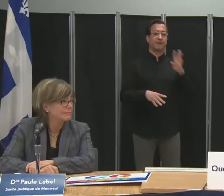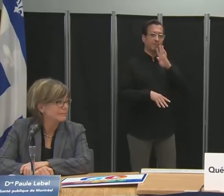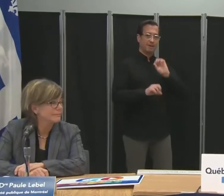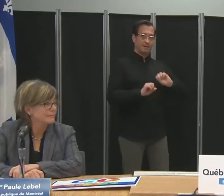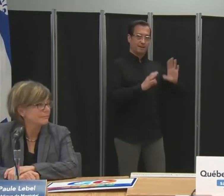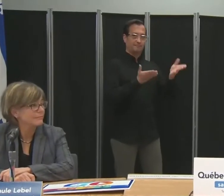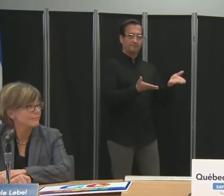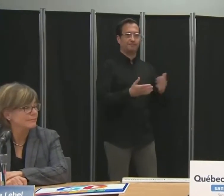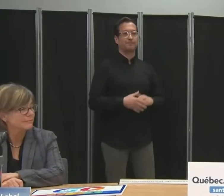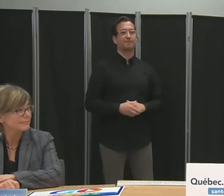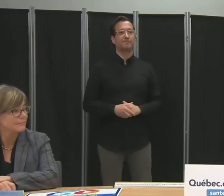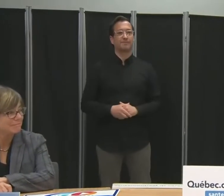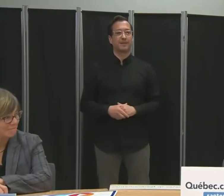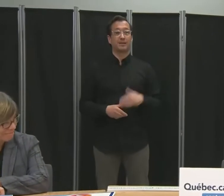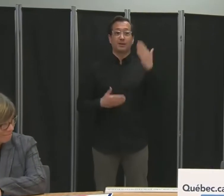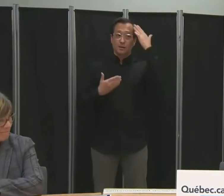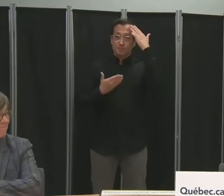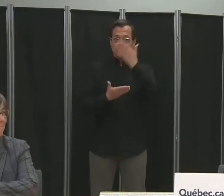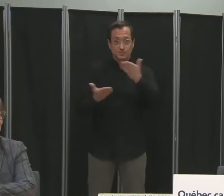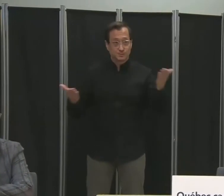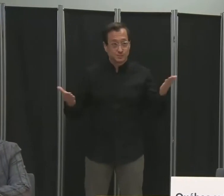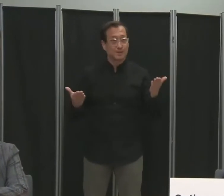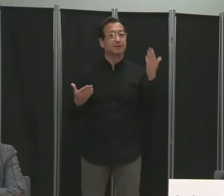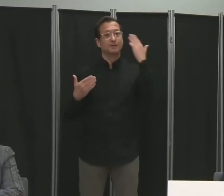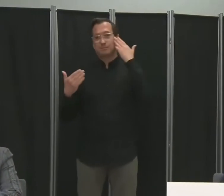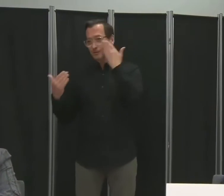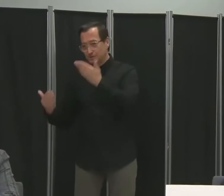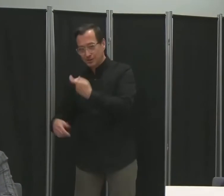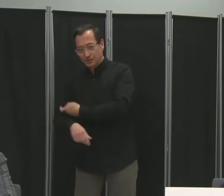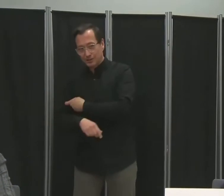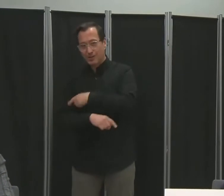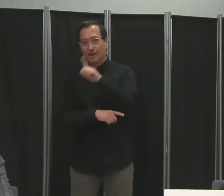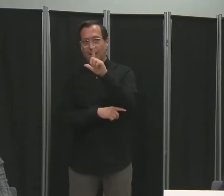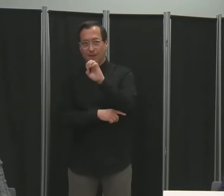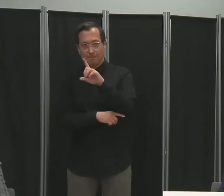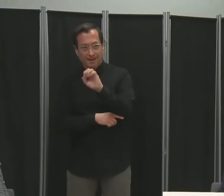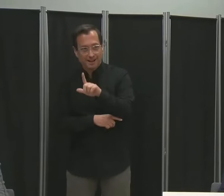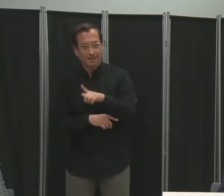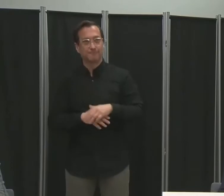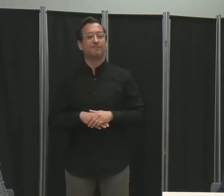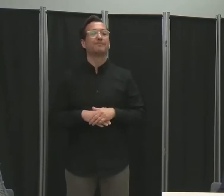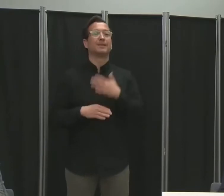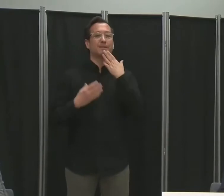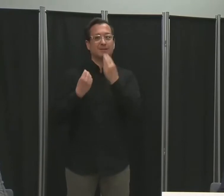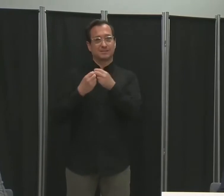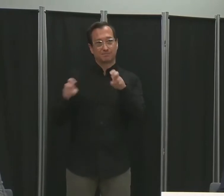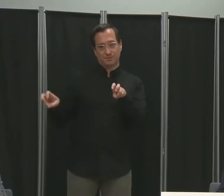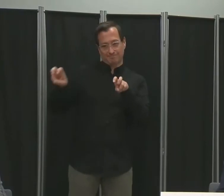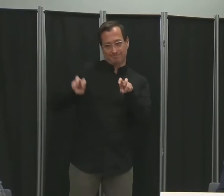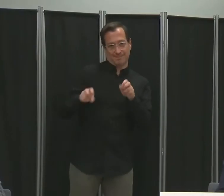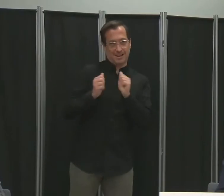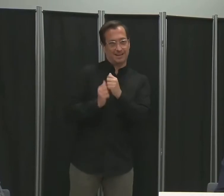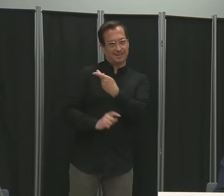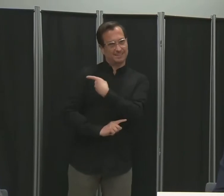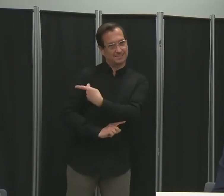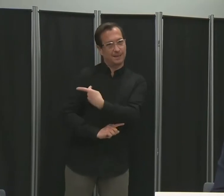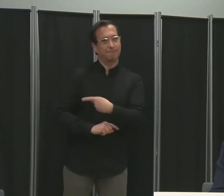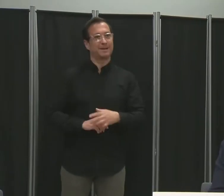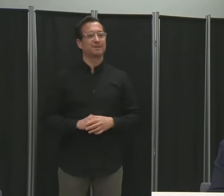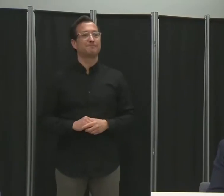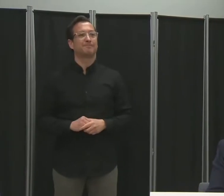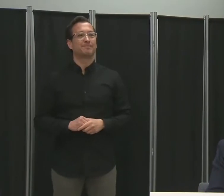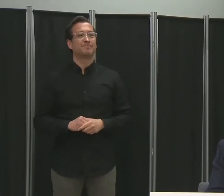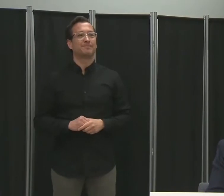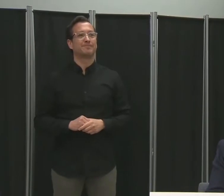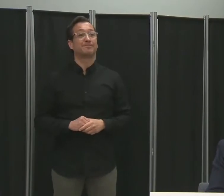oui bonjour à tous bonjour docteur lebel merci ma compagnie aujourd'hui dans cette presse qui aura